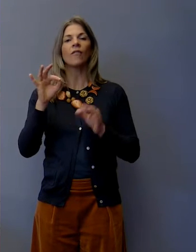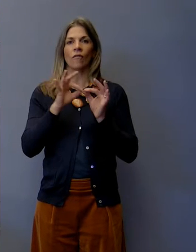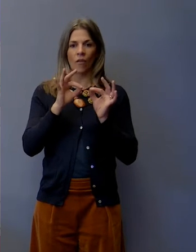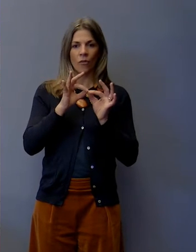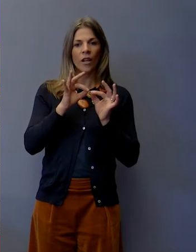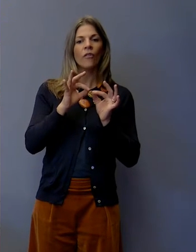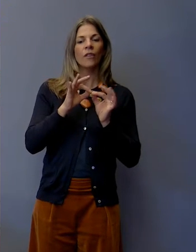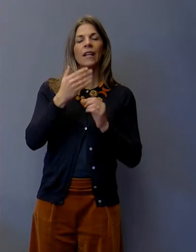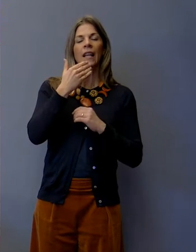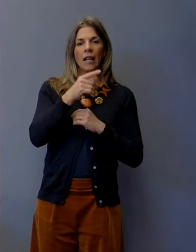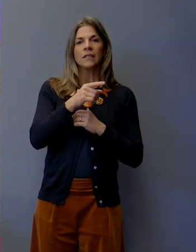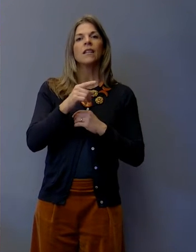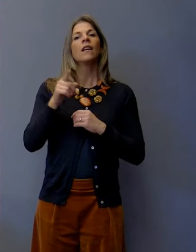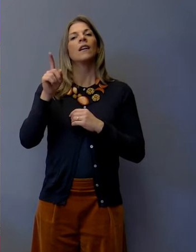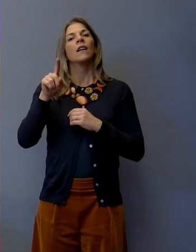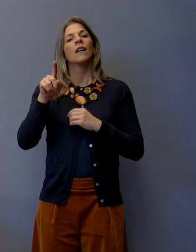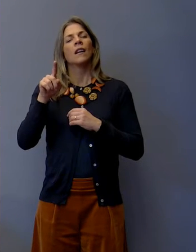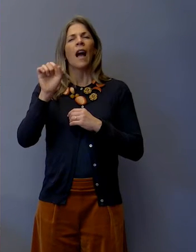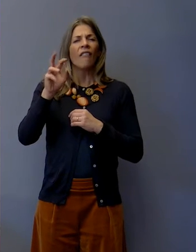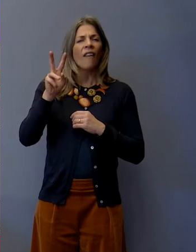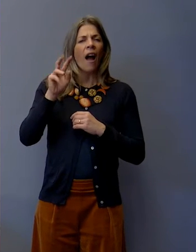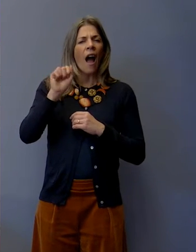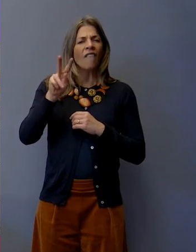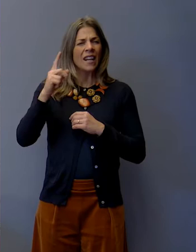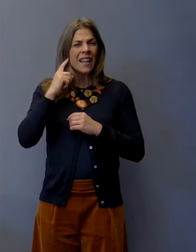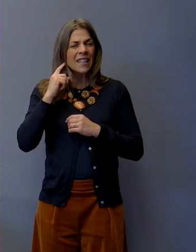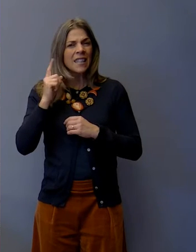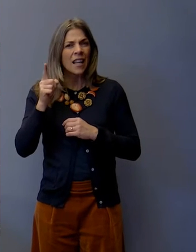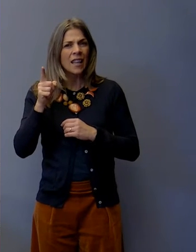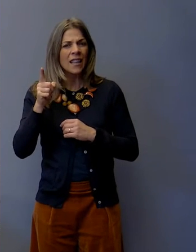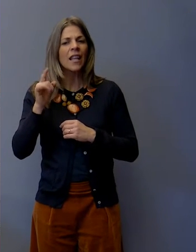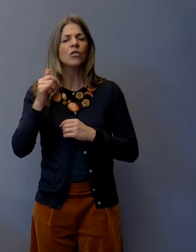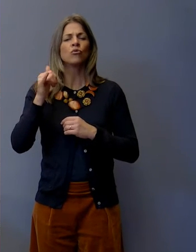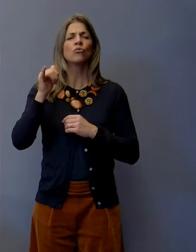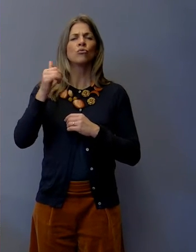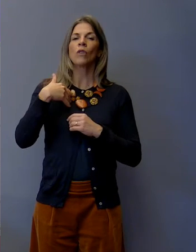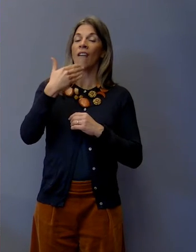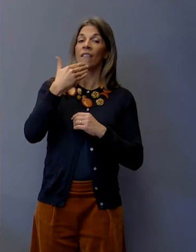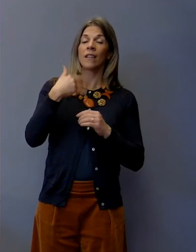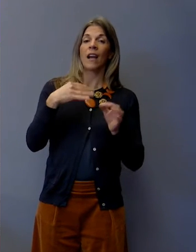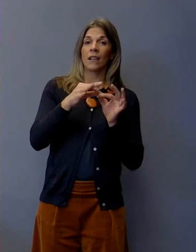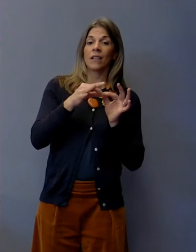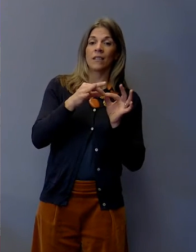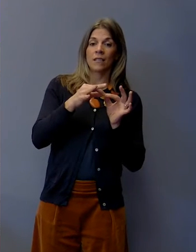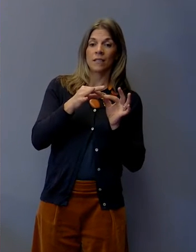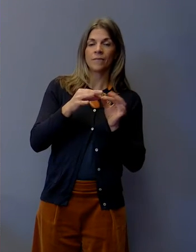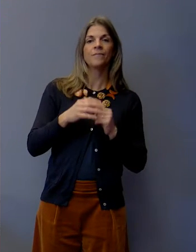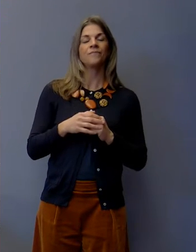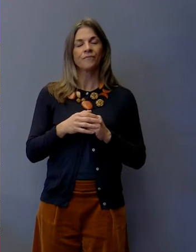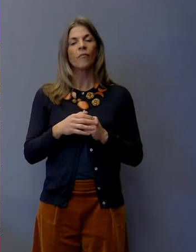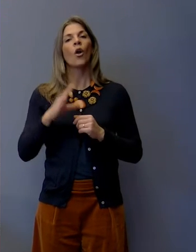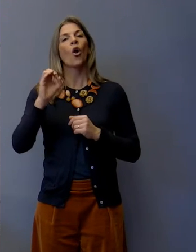grazie consigliera consigliera venendo favorevole grazie grazie a lei consigliere consigliere